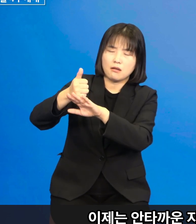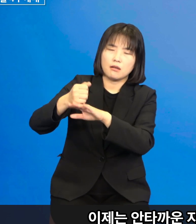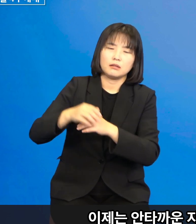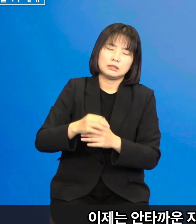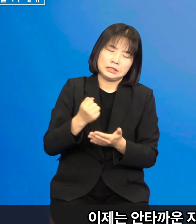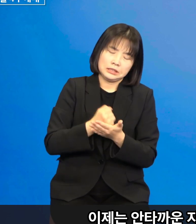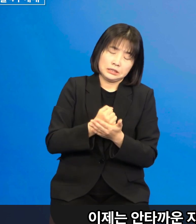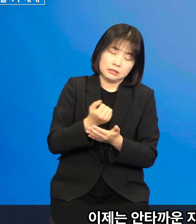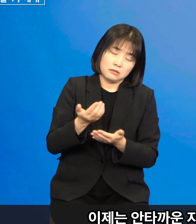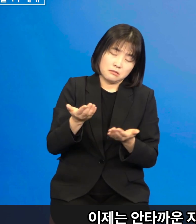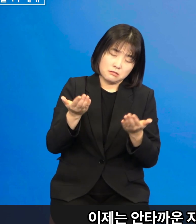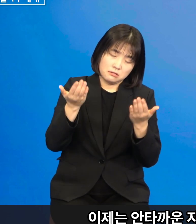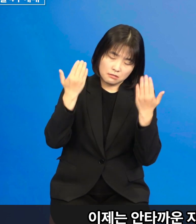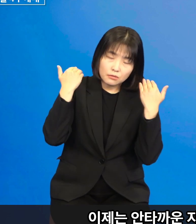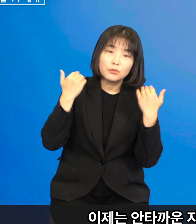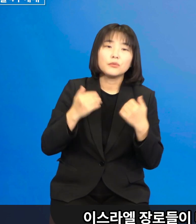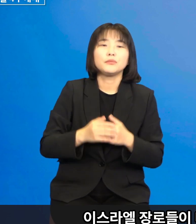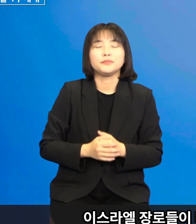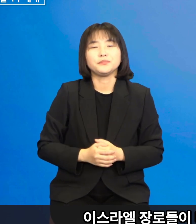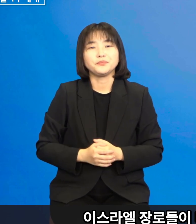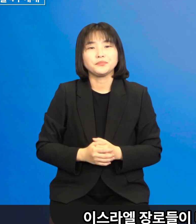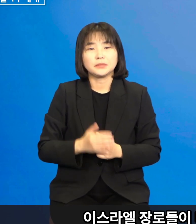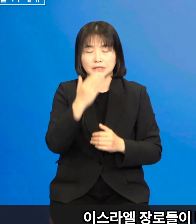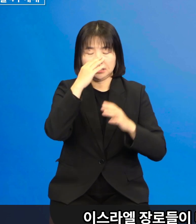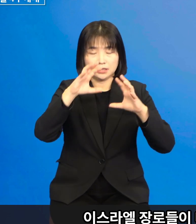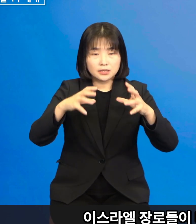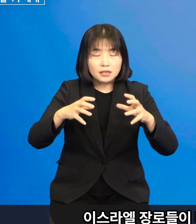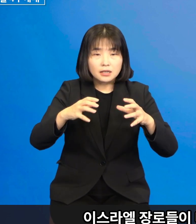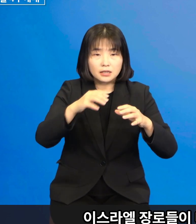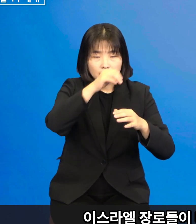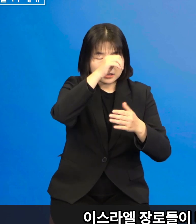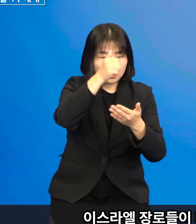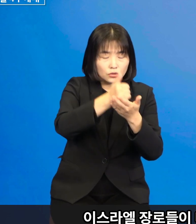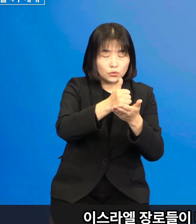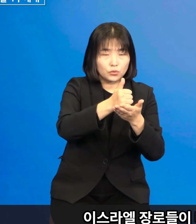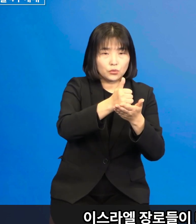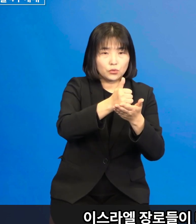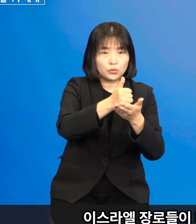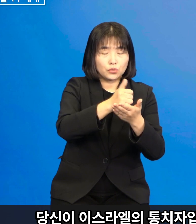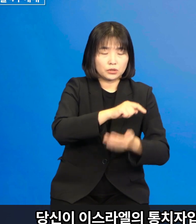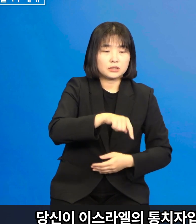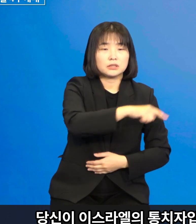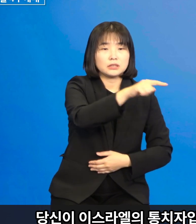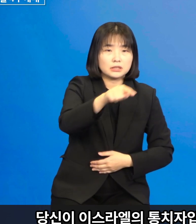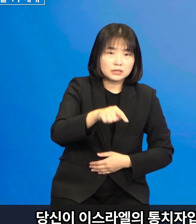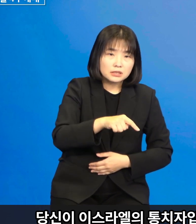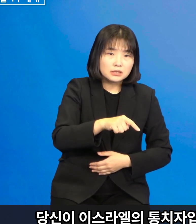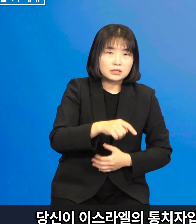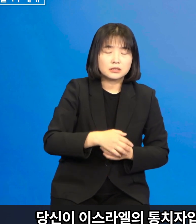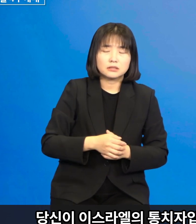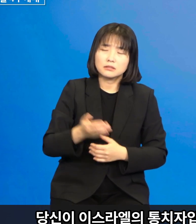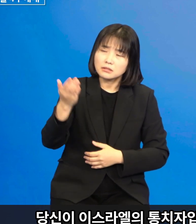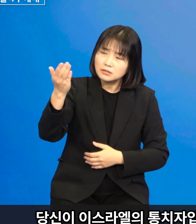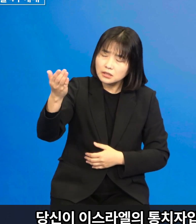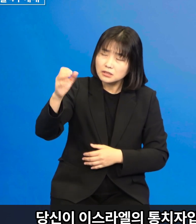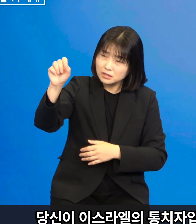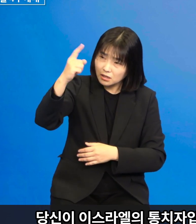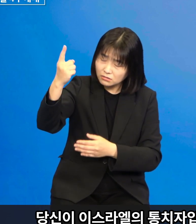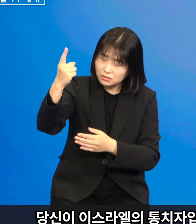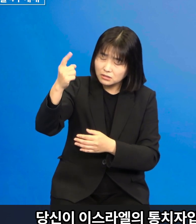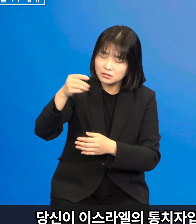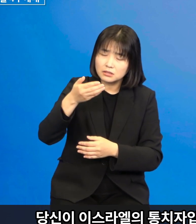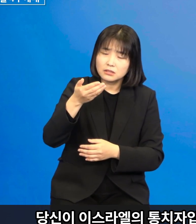지난 과거를 다 잊어버리고 이스라엘 장로들이 다윗을 이스라엘의 목자여 당신이 이스라엘의